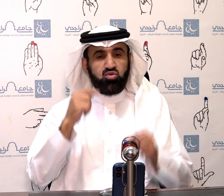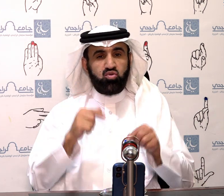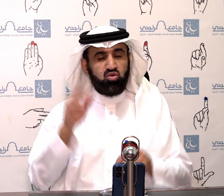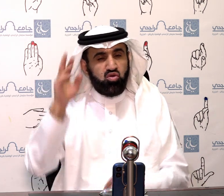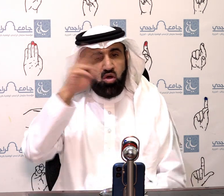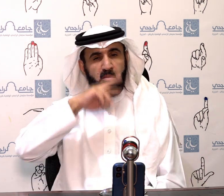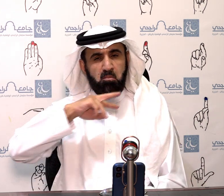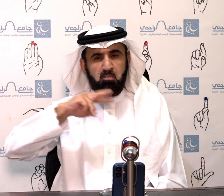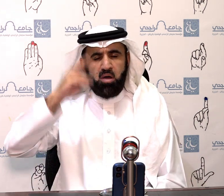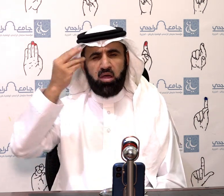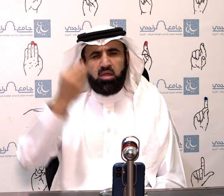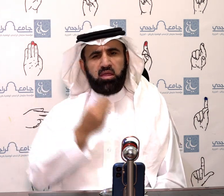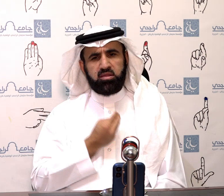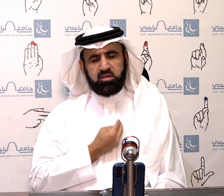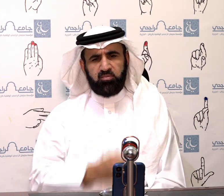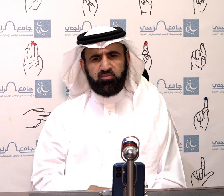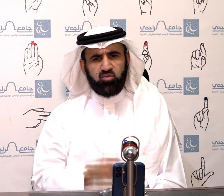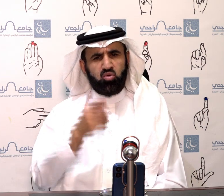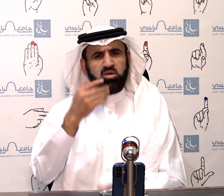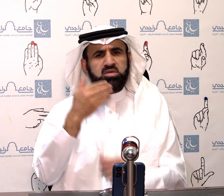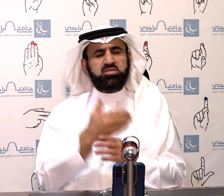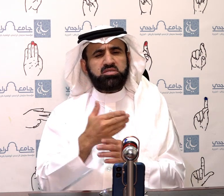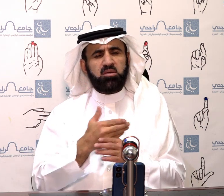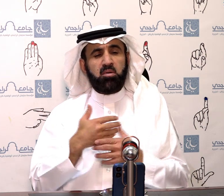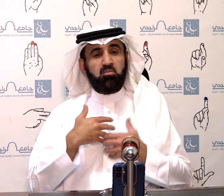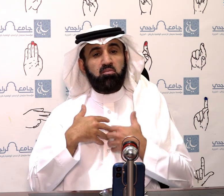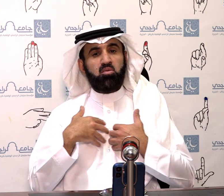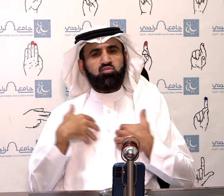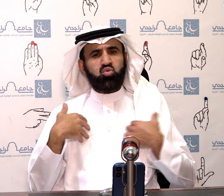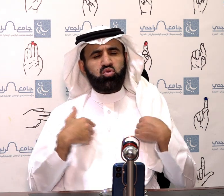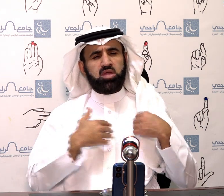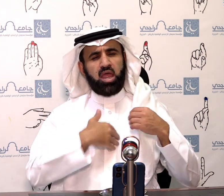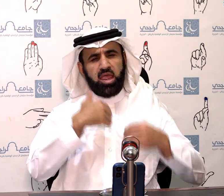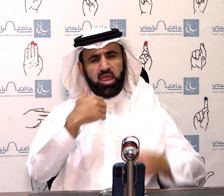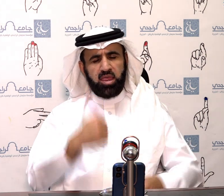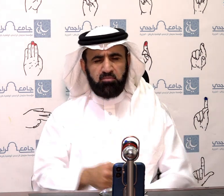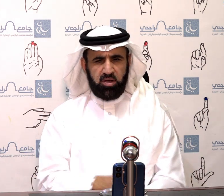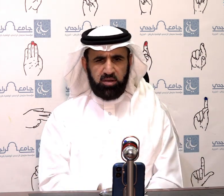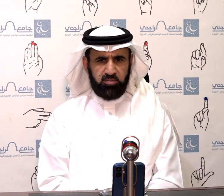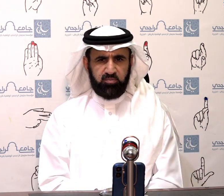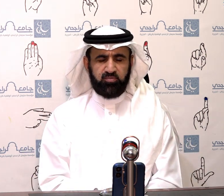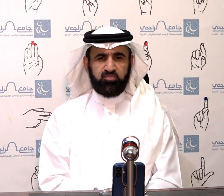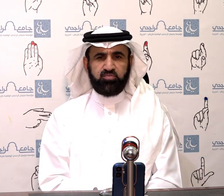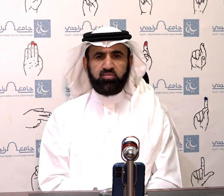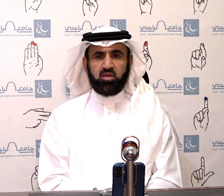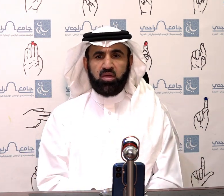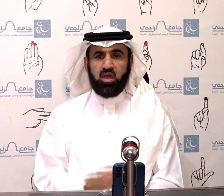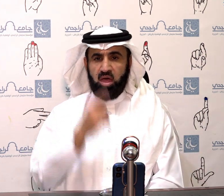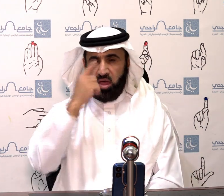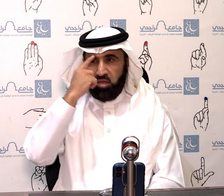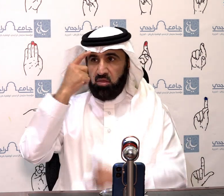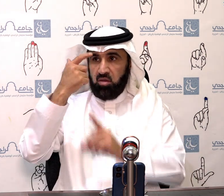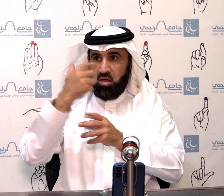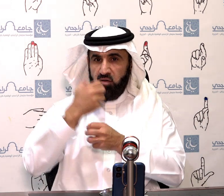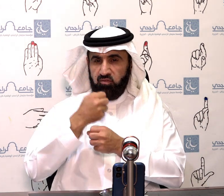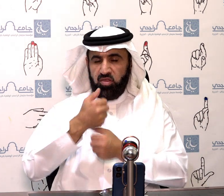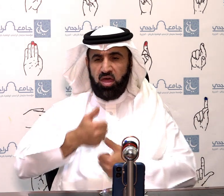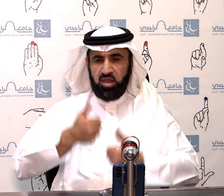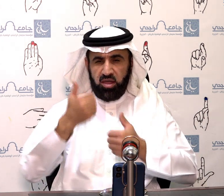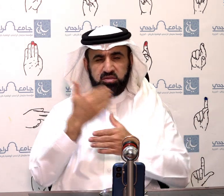والآخرة، هي سبب لسعادة المؤمن، هي سبب لنجاته، وسبب لتفريج